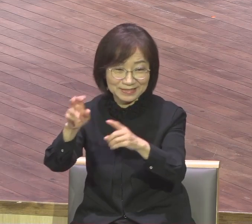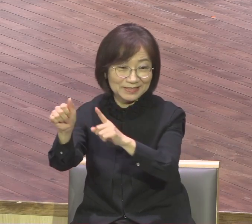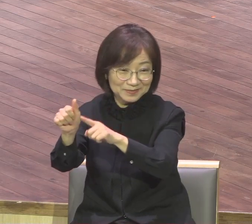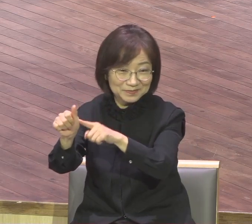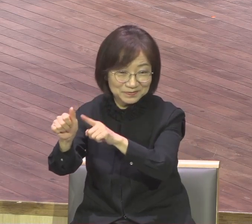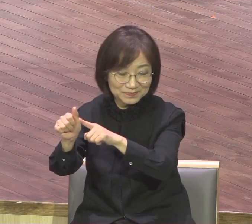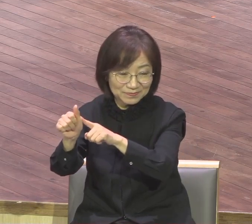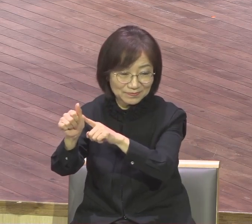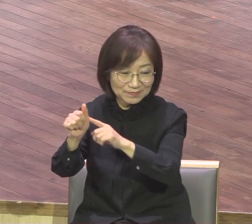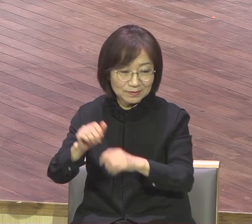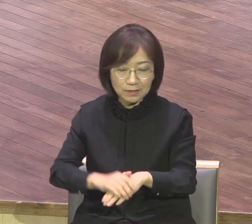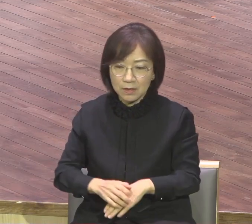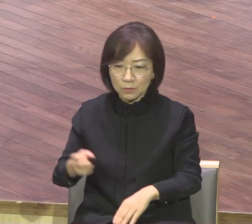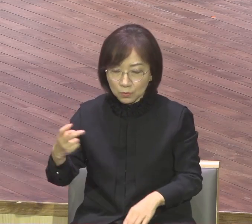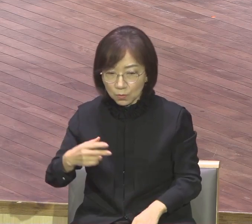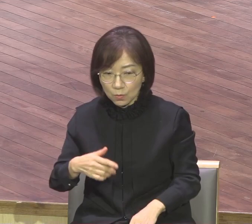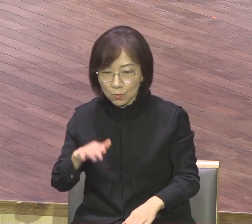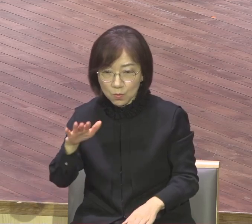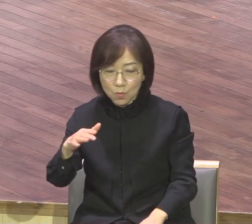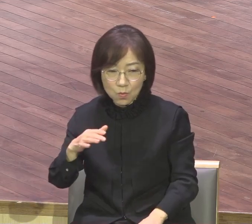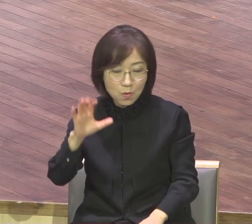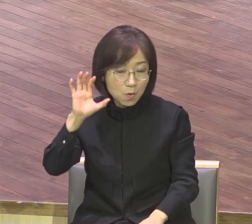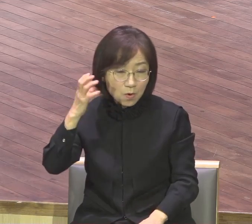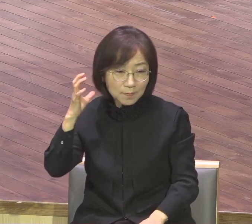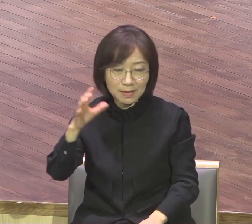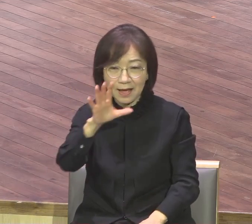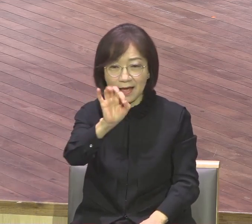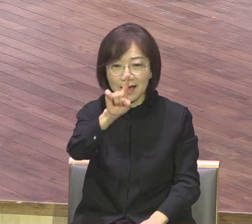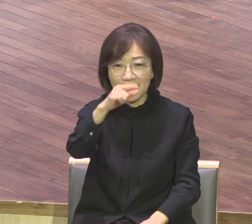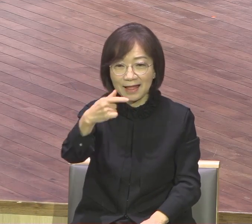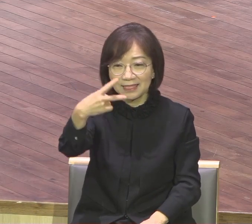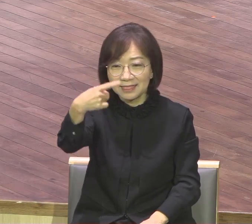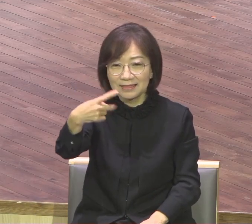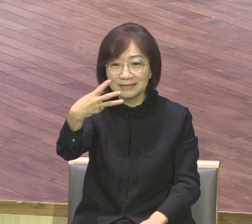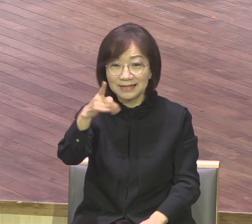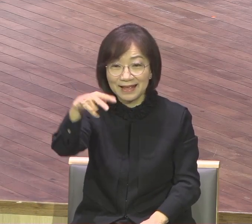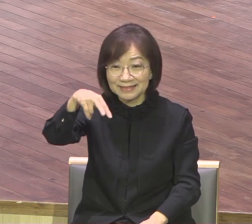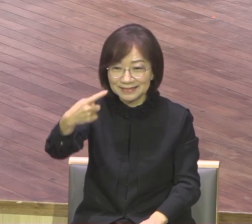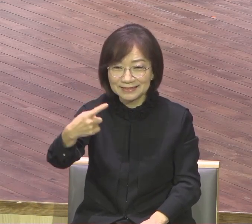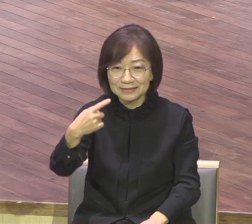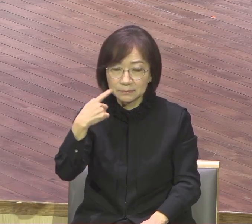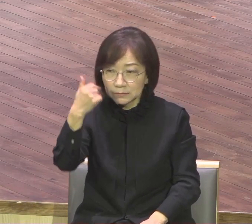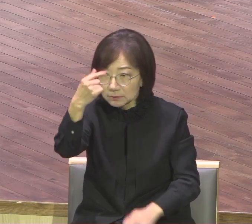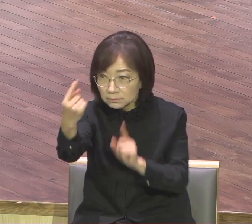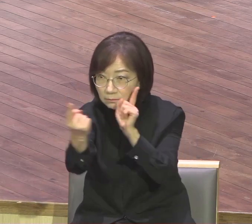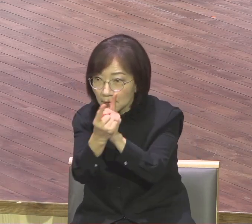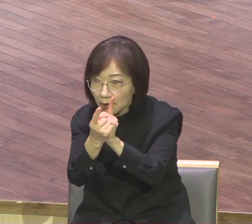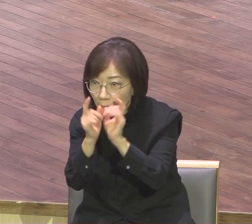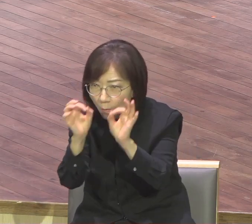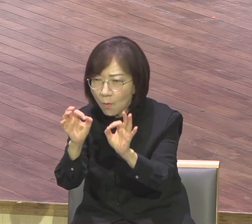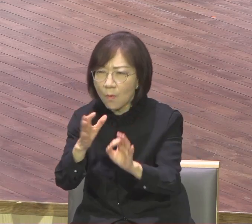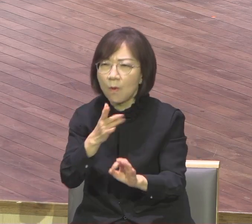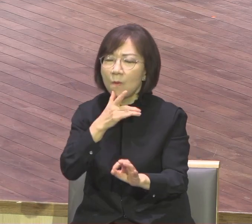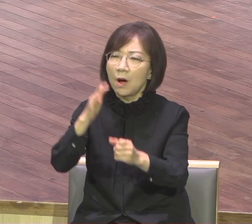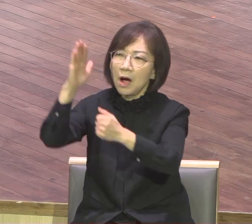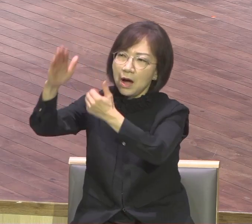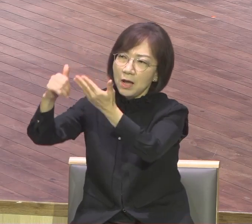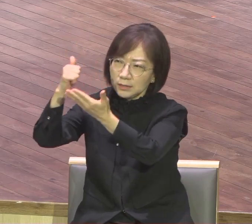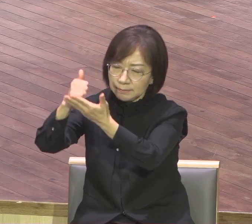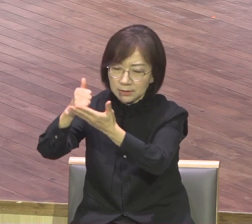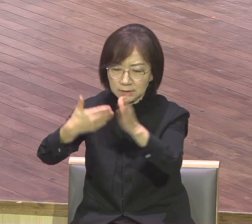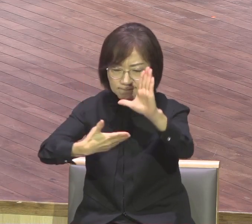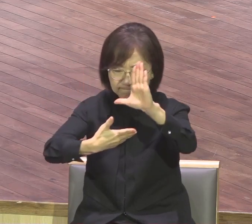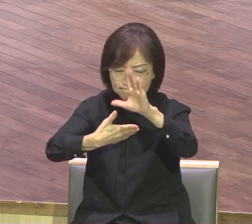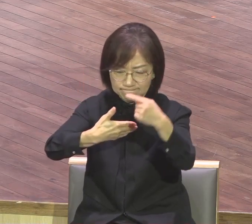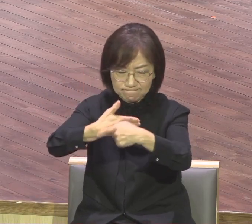될 안드레스 목사님을 보니까 하나님께서 정말 남미 복음화를 위해 예비해 놓은 종이다. 저는 그걸 확인했어요.